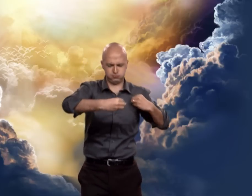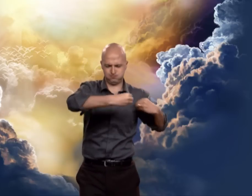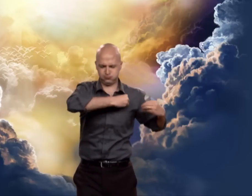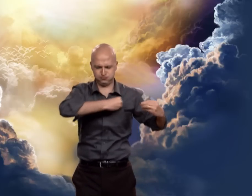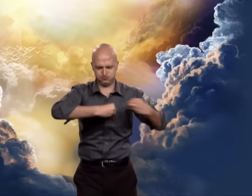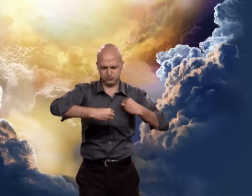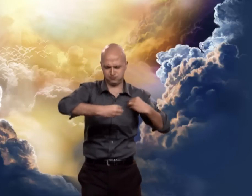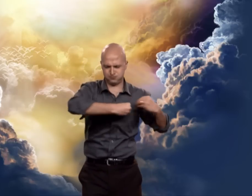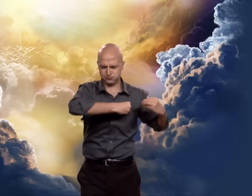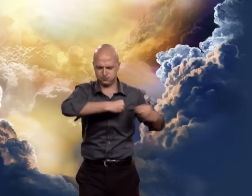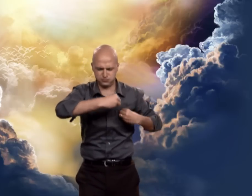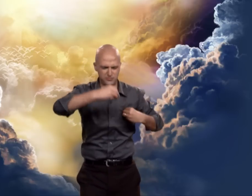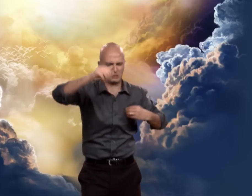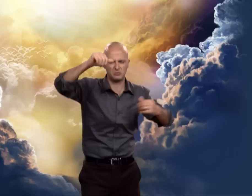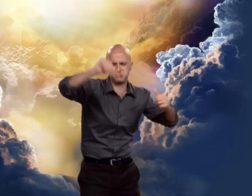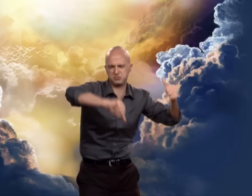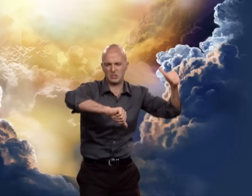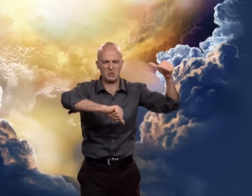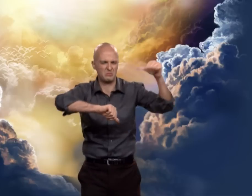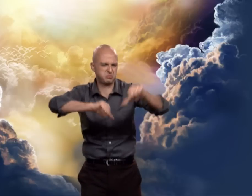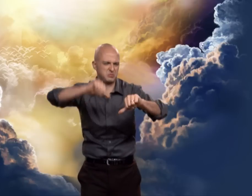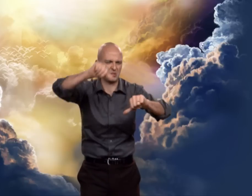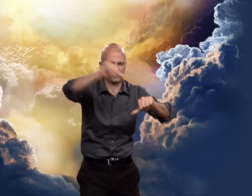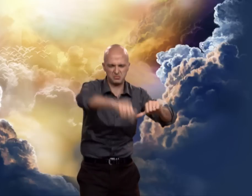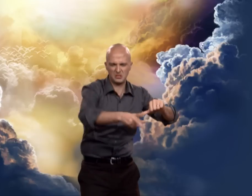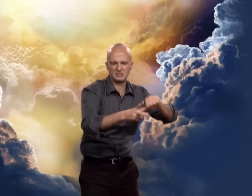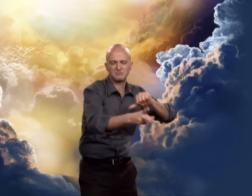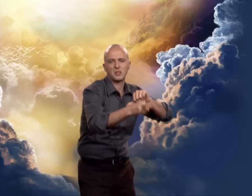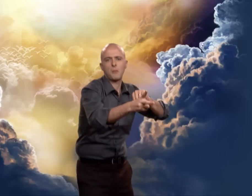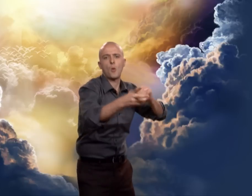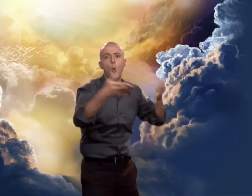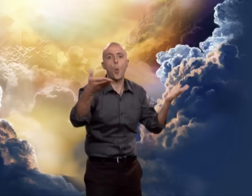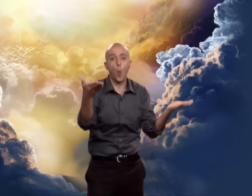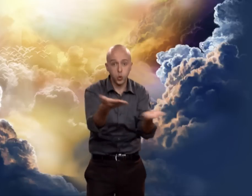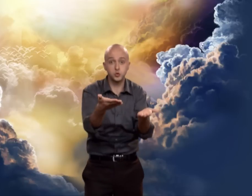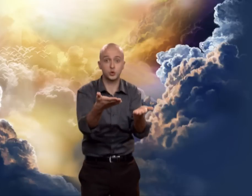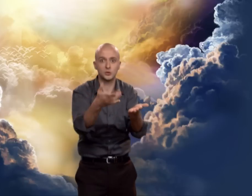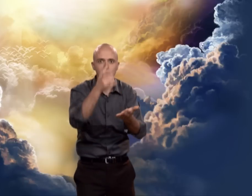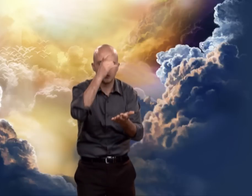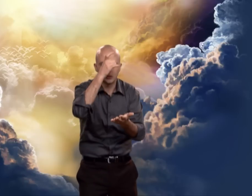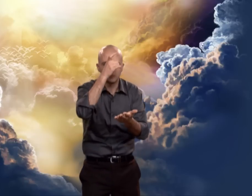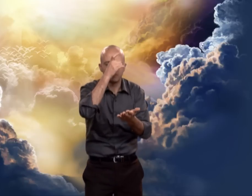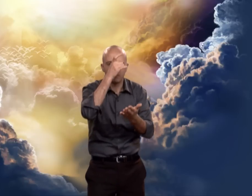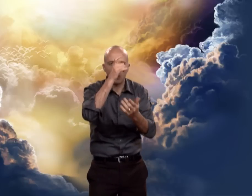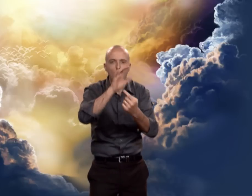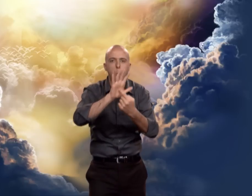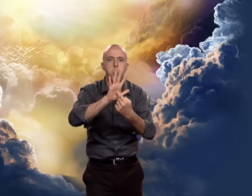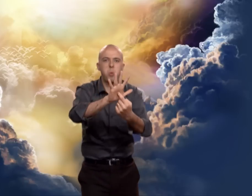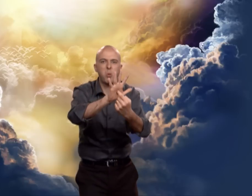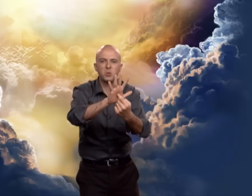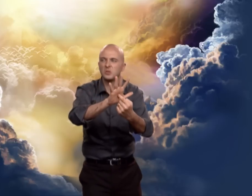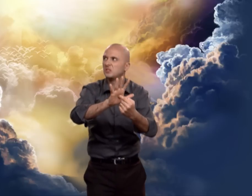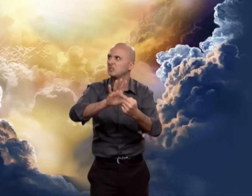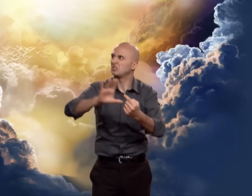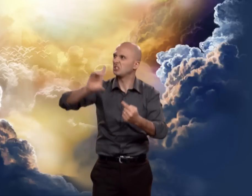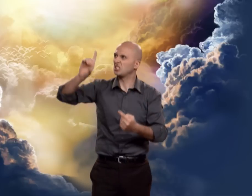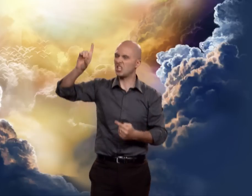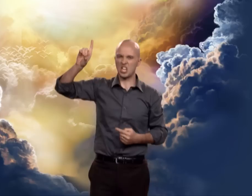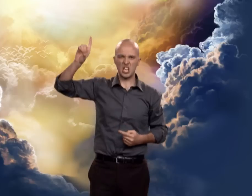do soberano, o Senhor, que não tenho prazer na morte dos ímpios, antes tenho prazer em que eles se desviem dos